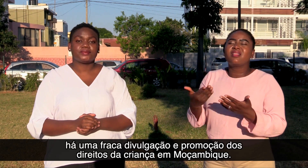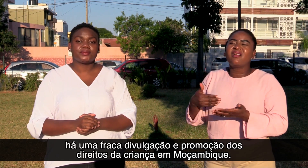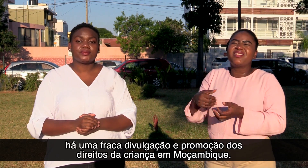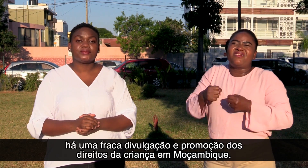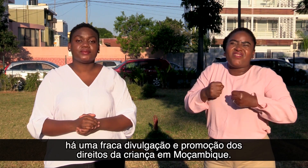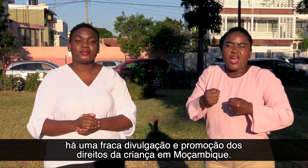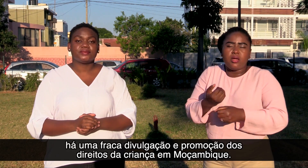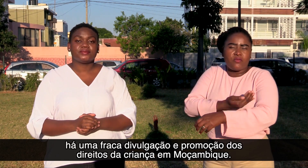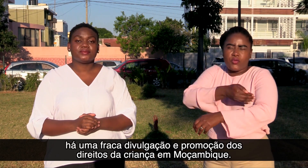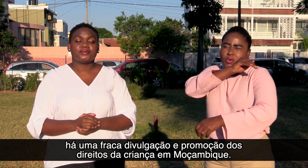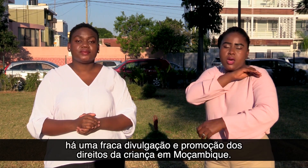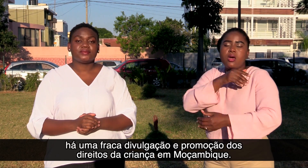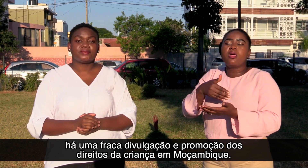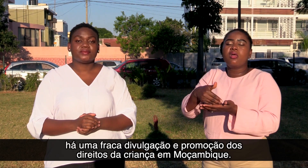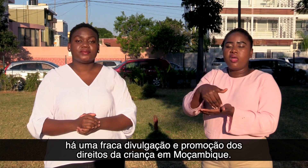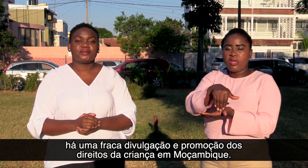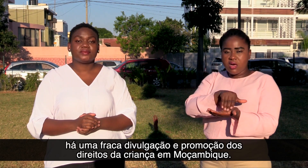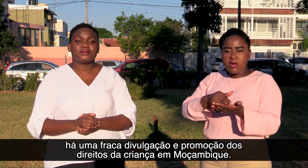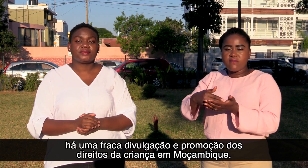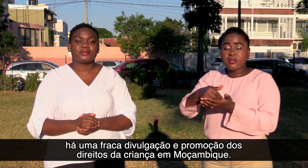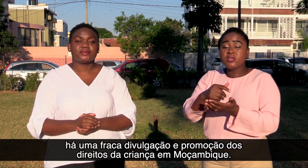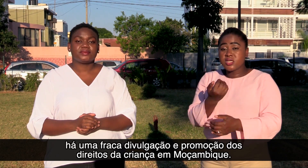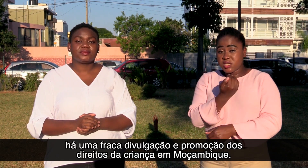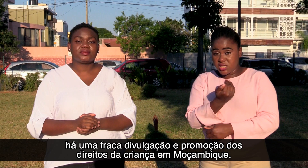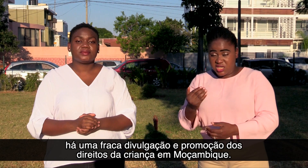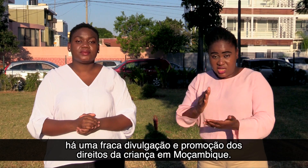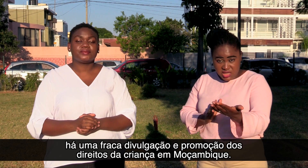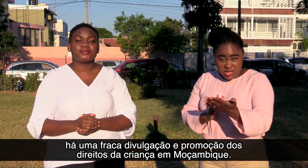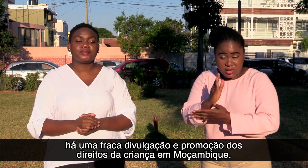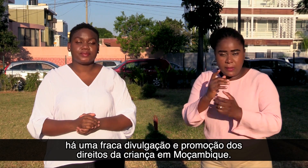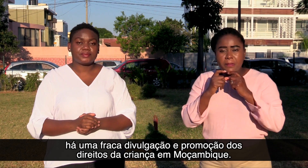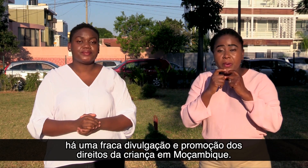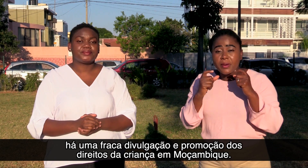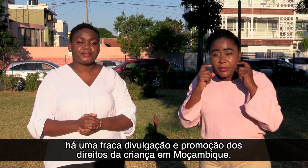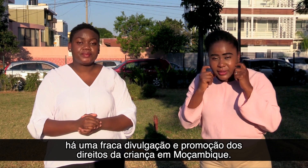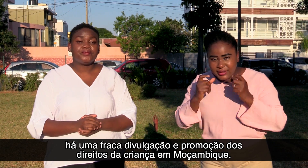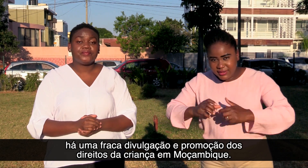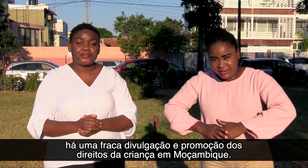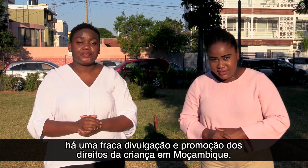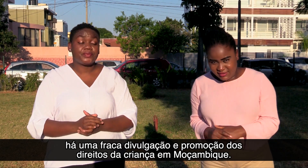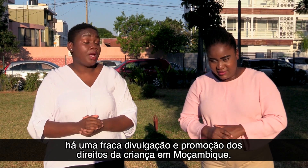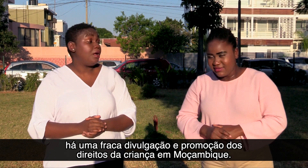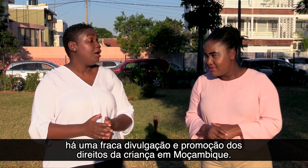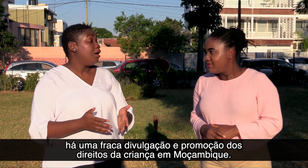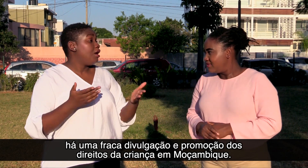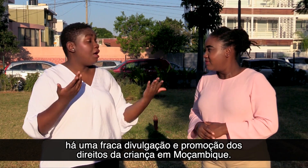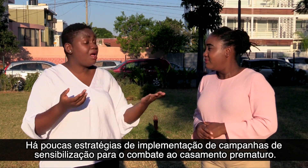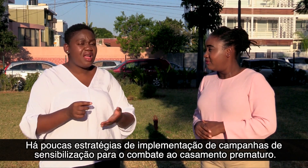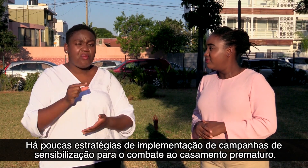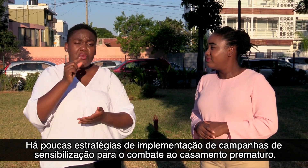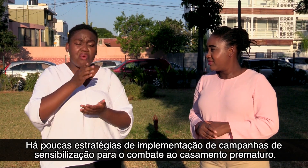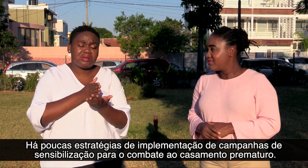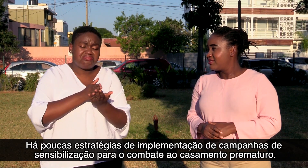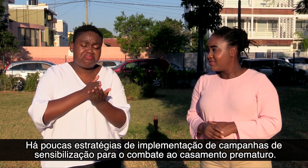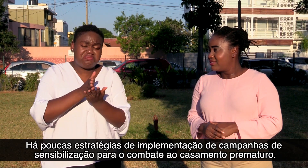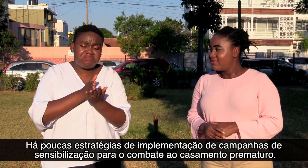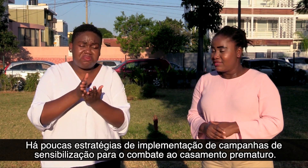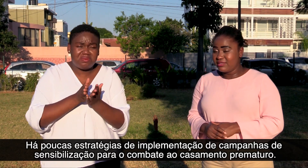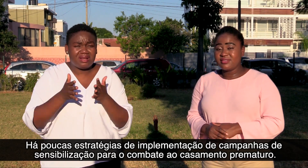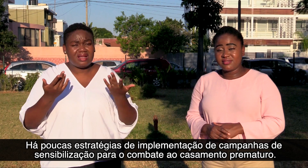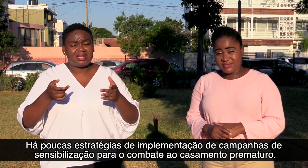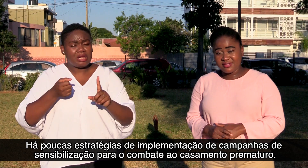avó, familiar, deve muito bem denunciar as autoridades. Nisto, vai se fazer com toda